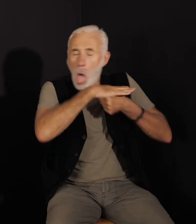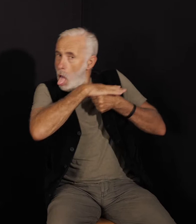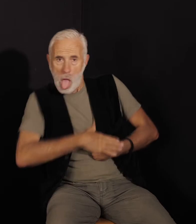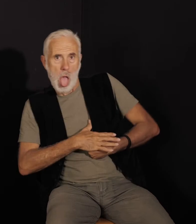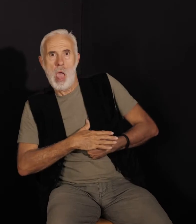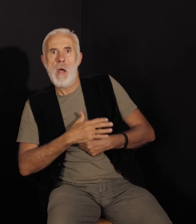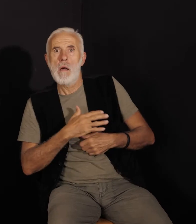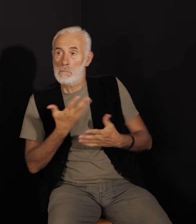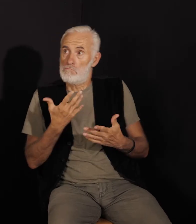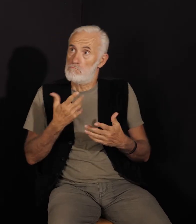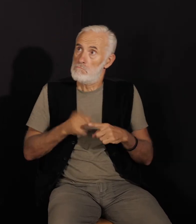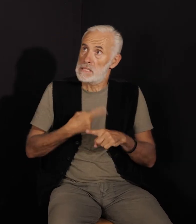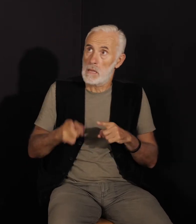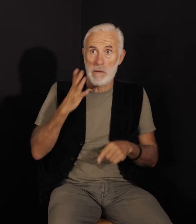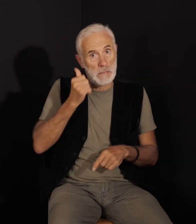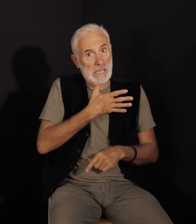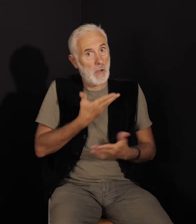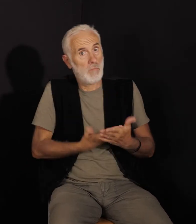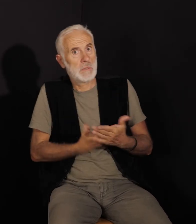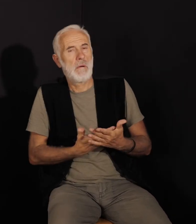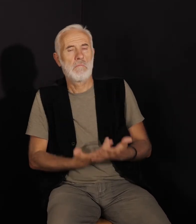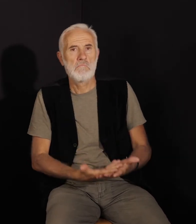ce qui est assez surprenant.